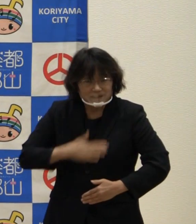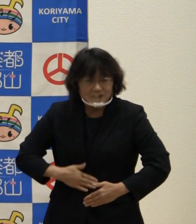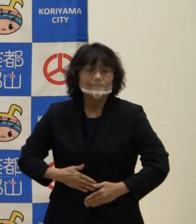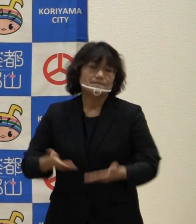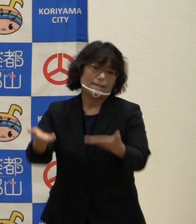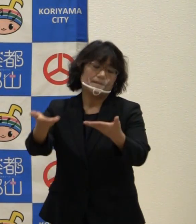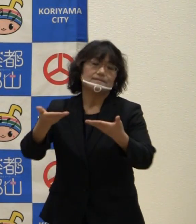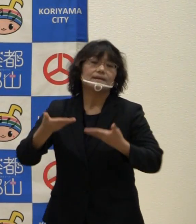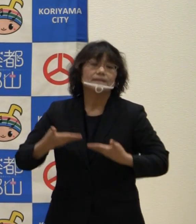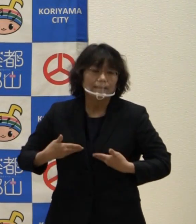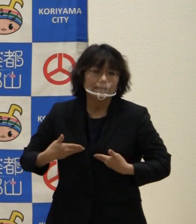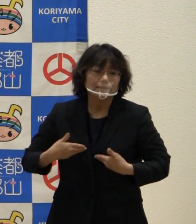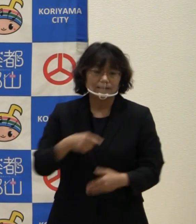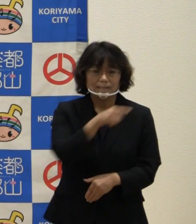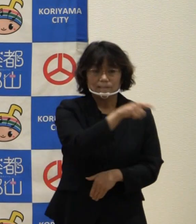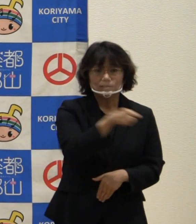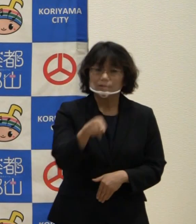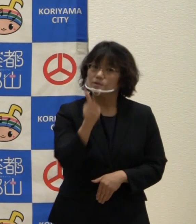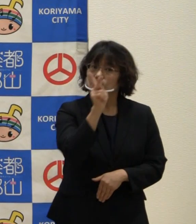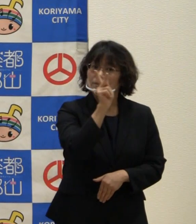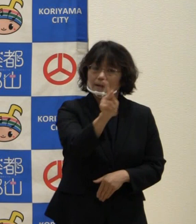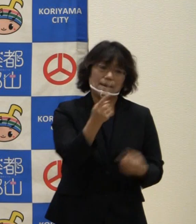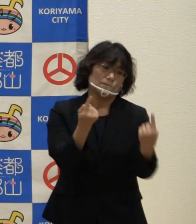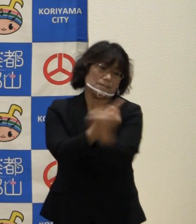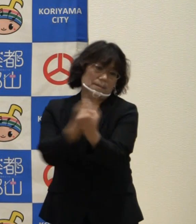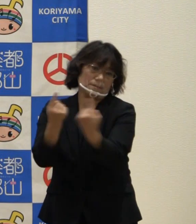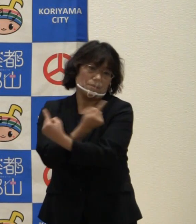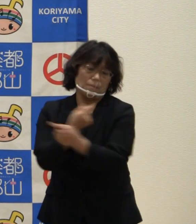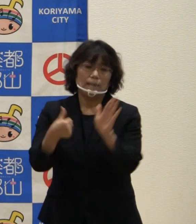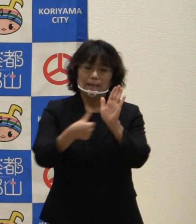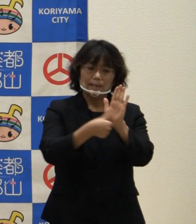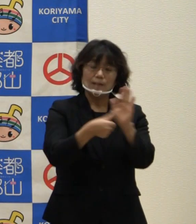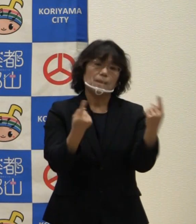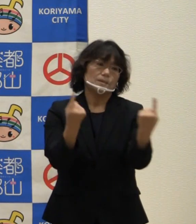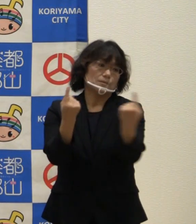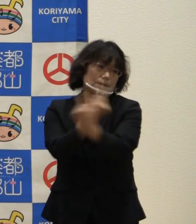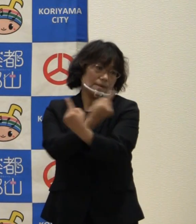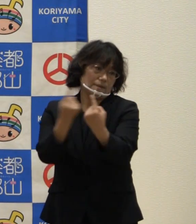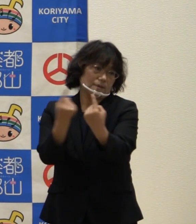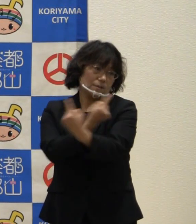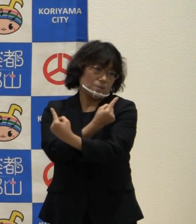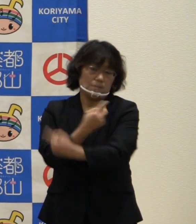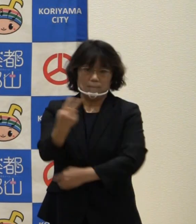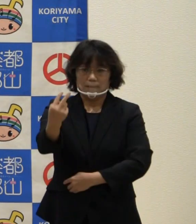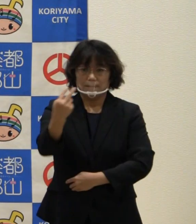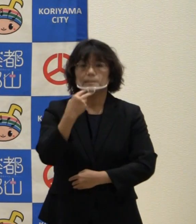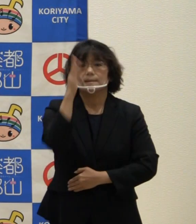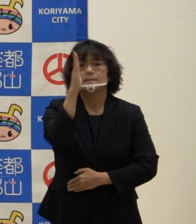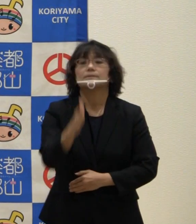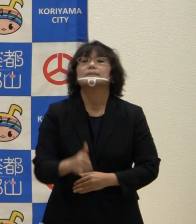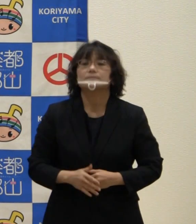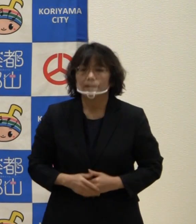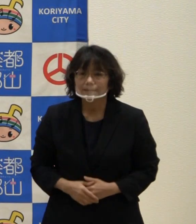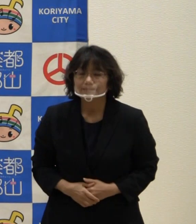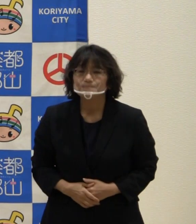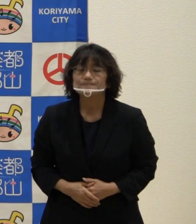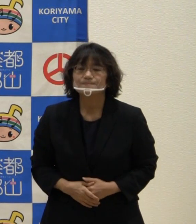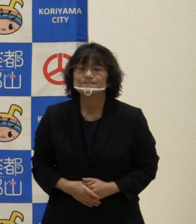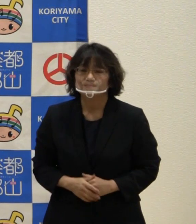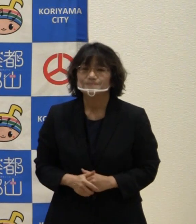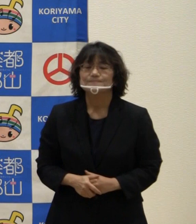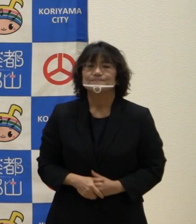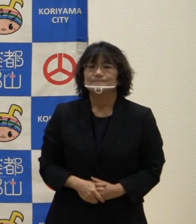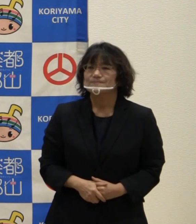れの課の編成名称変更についてもご注目いただければと思う次第でございます。早い話